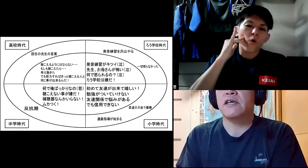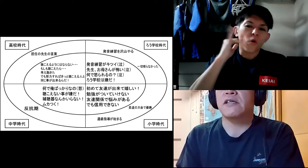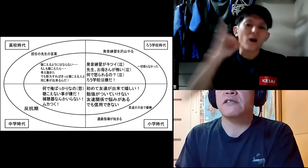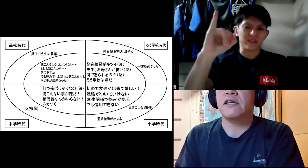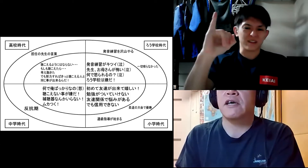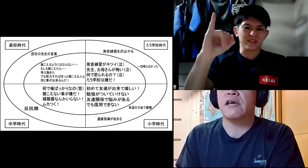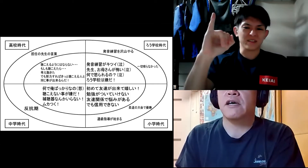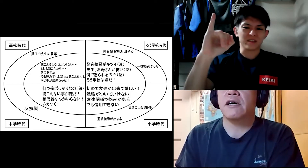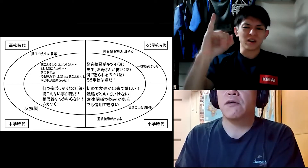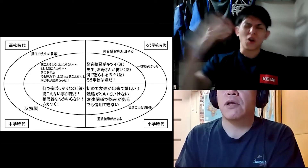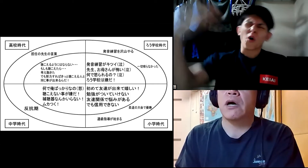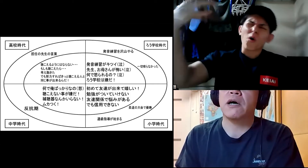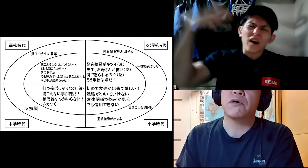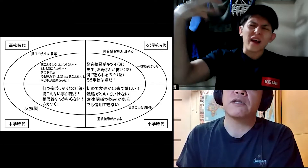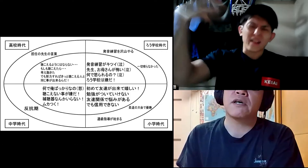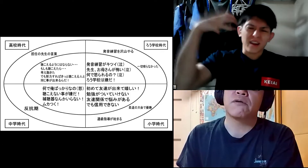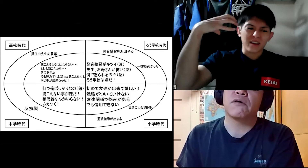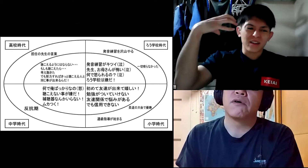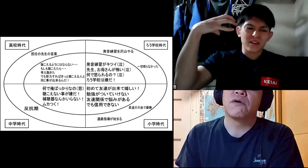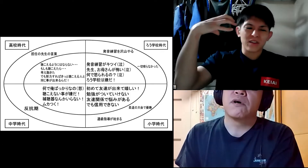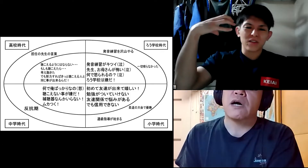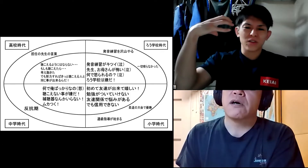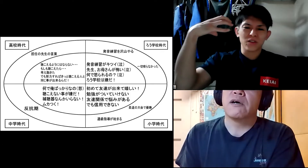で、先生がですね、あの、母親に